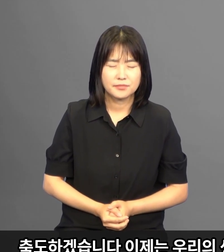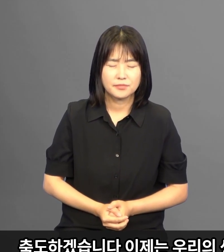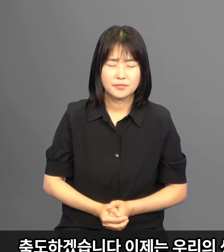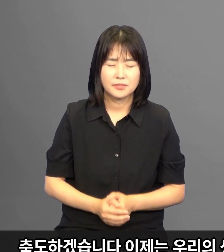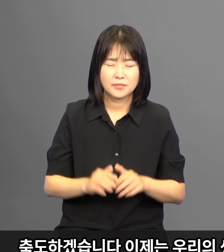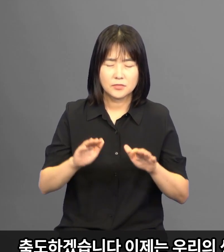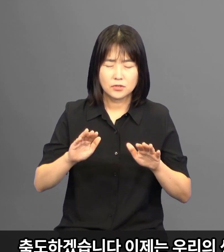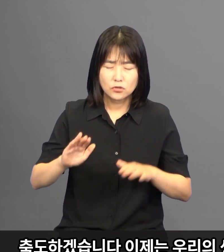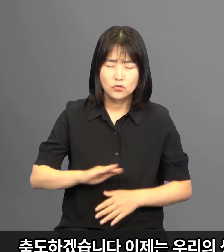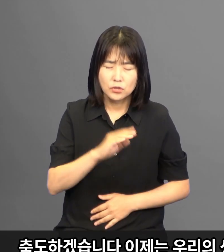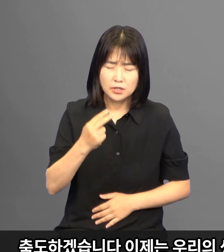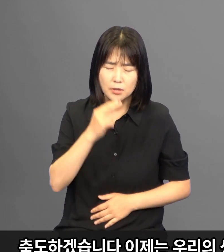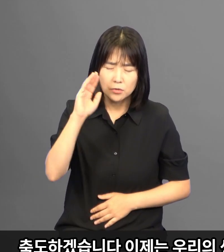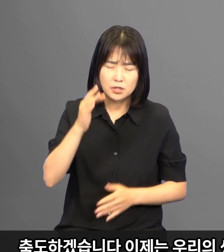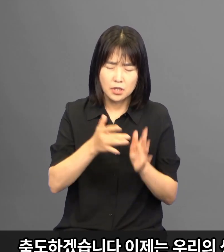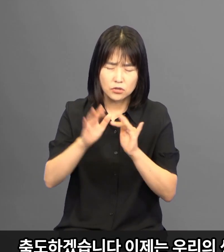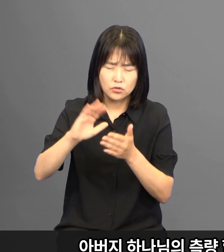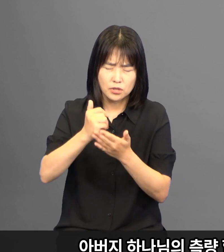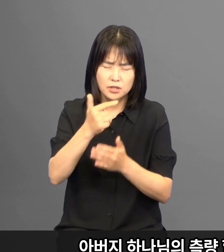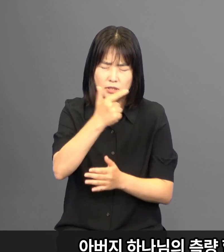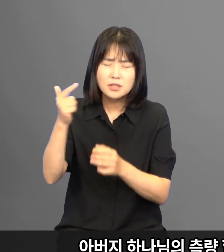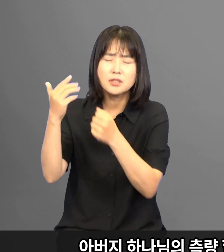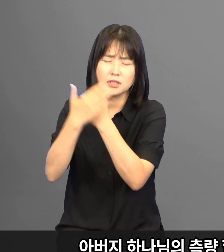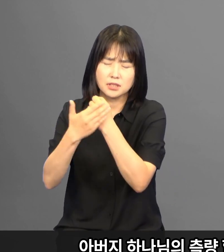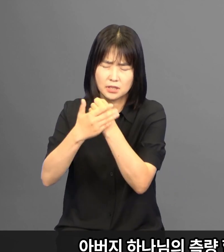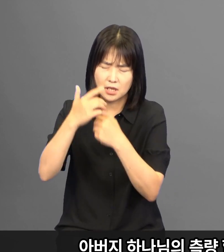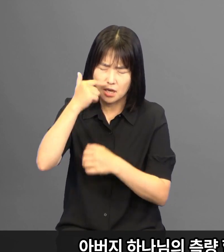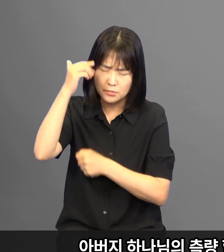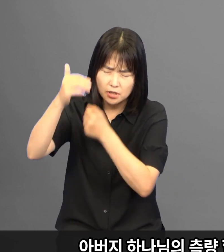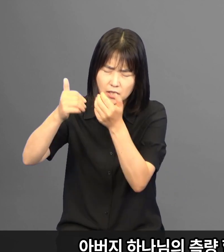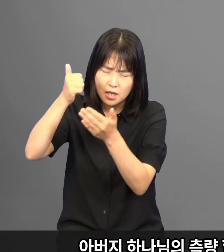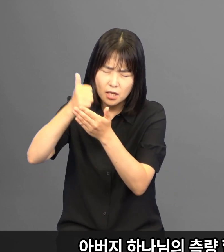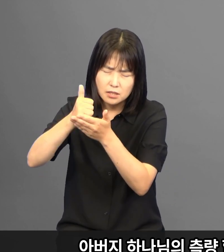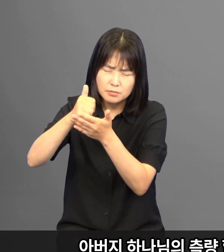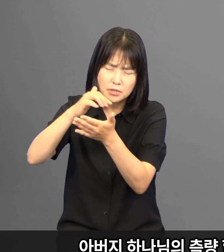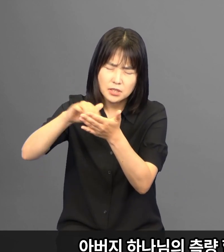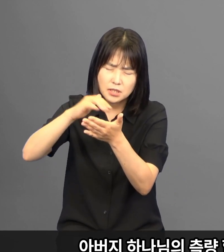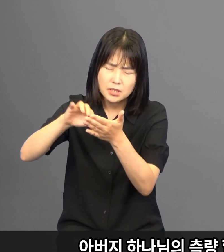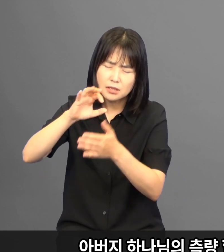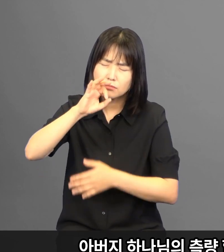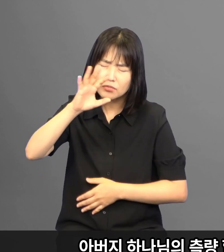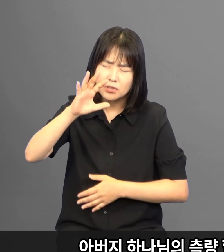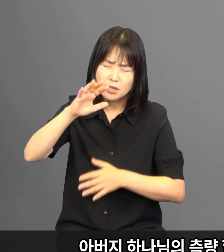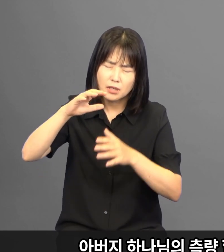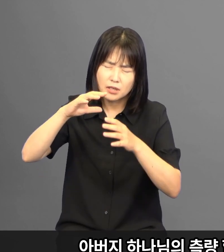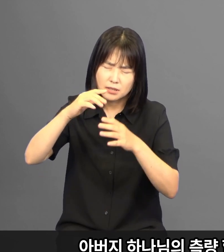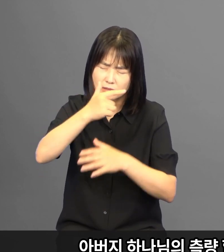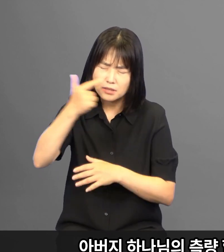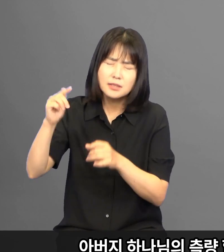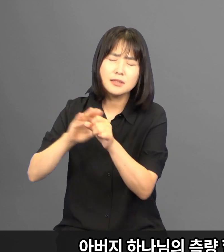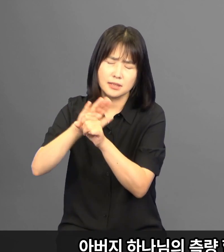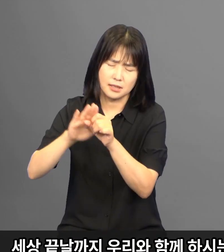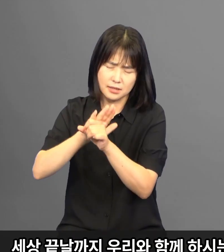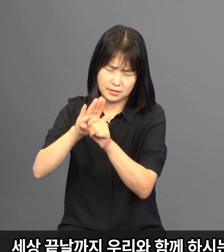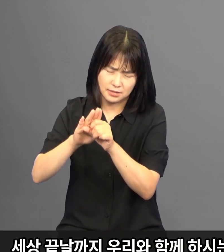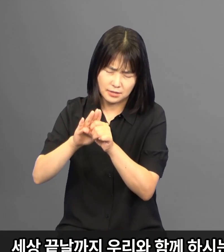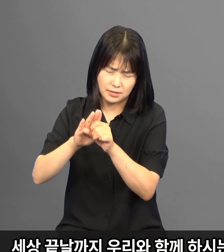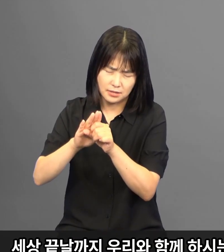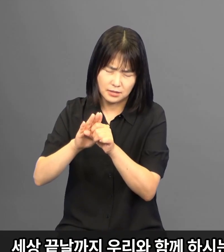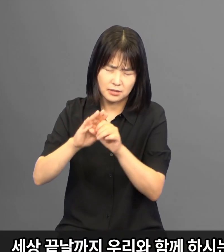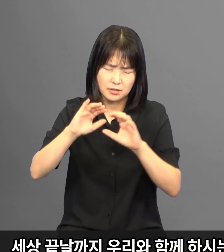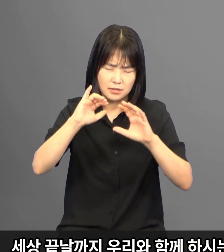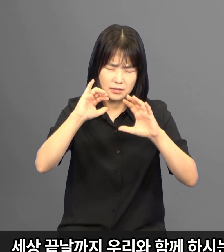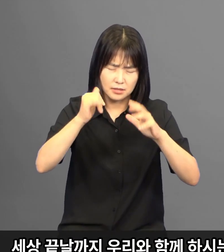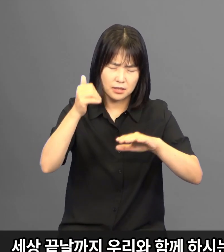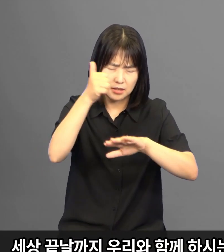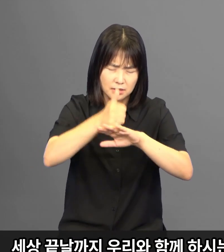이제는 우리의 생명 되신 예수 그리스도의 그 신은혜와 아버지 하나님의 측량할 수 없는 풍성한 사랑하심과 세상 끝날까지 우리와